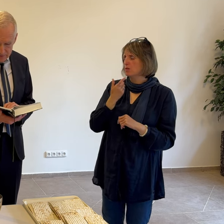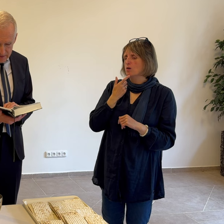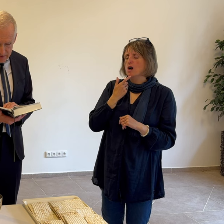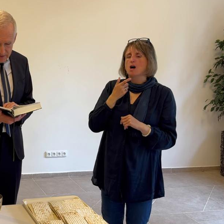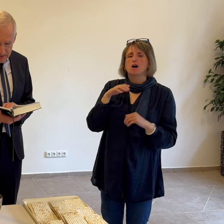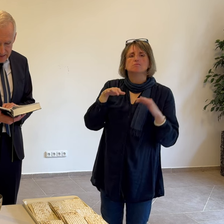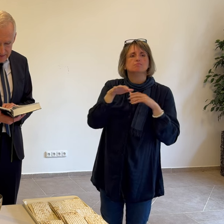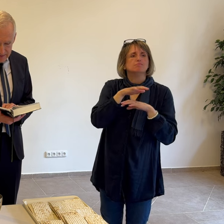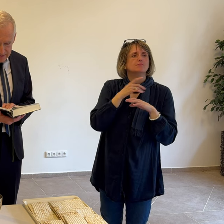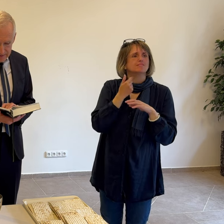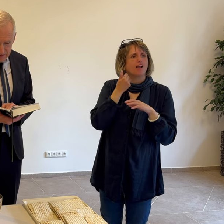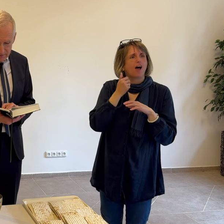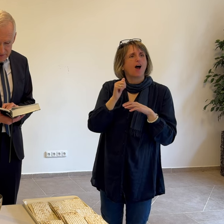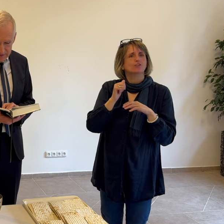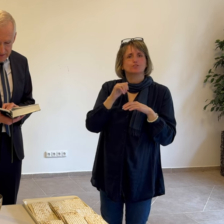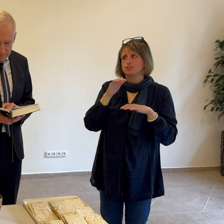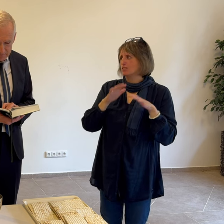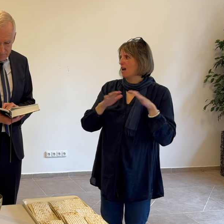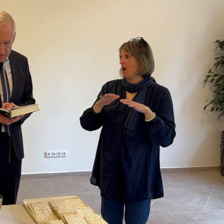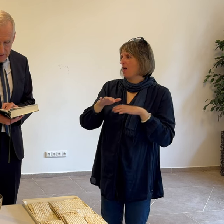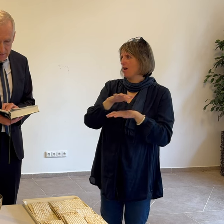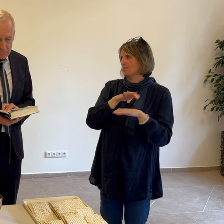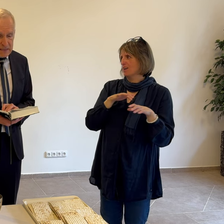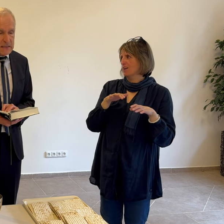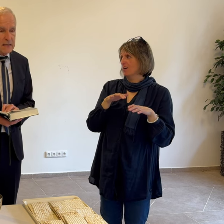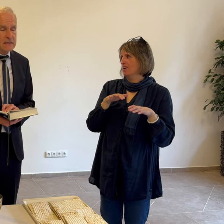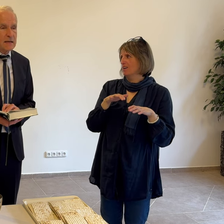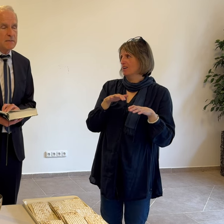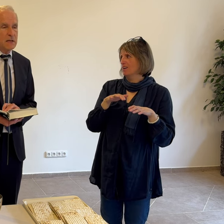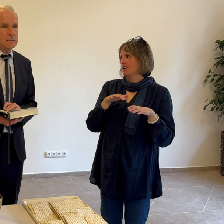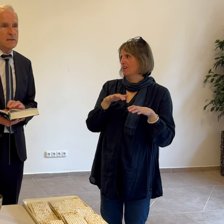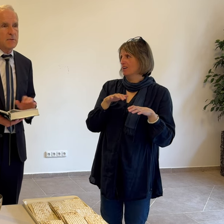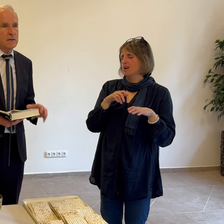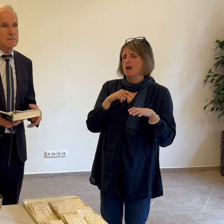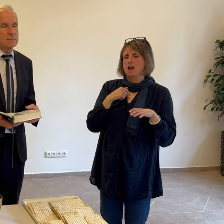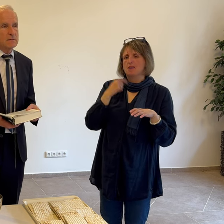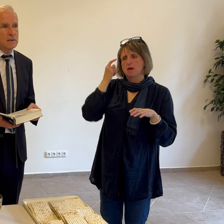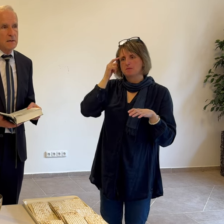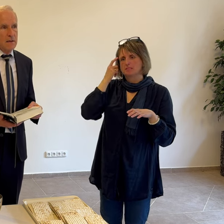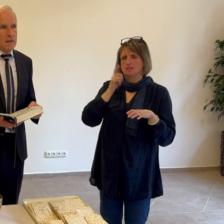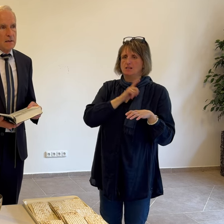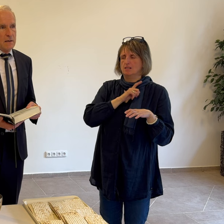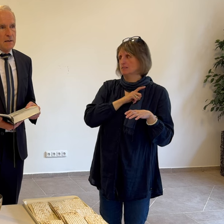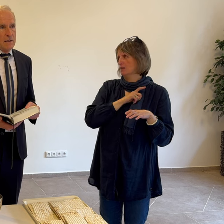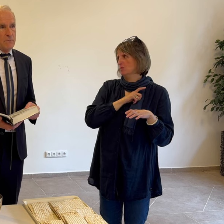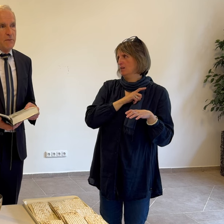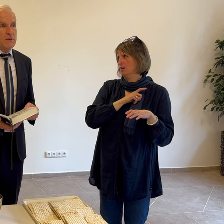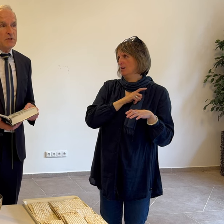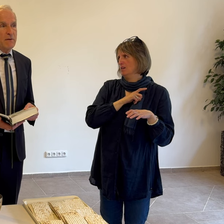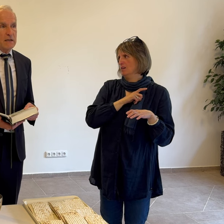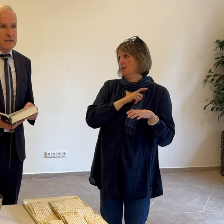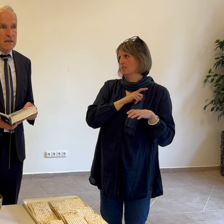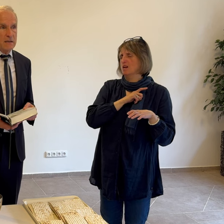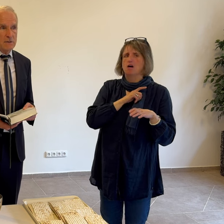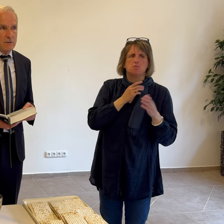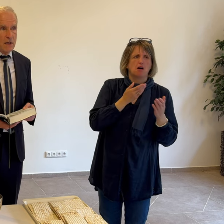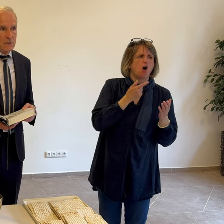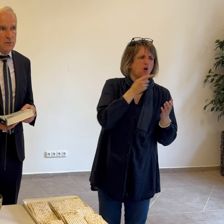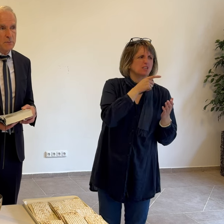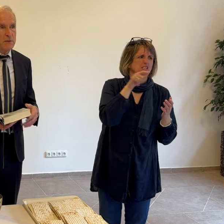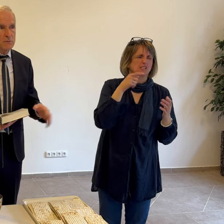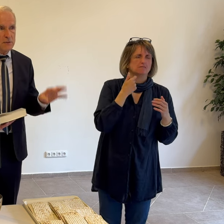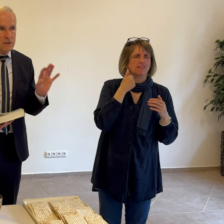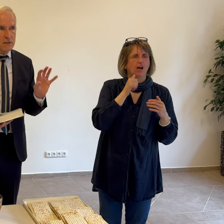náladu A že vlastně mysleli sami na sebe povyšovali se jeden na